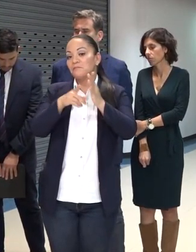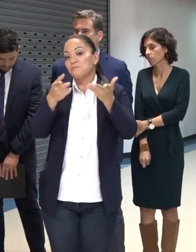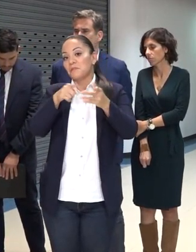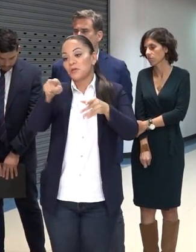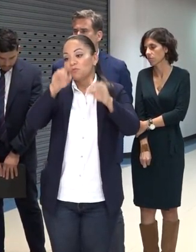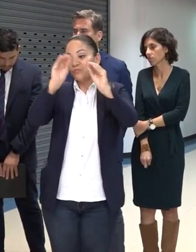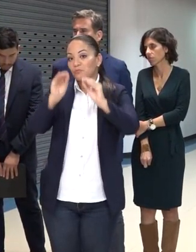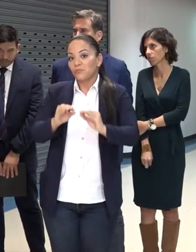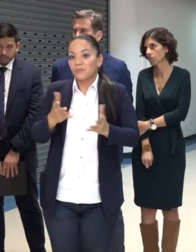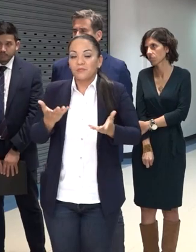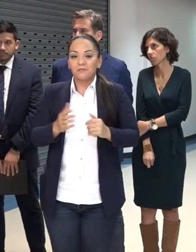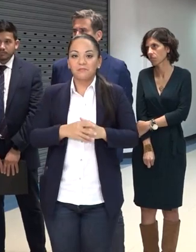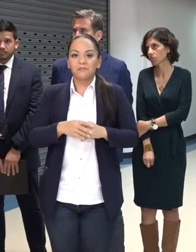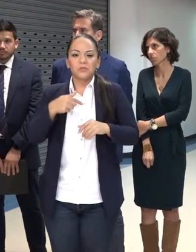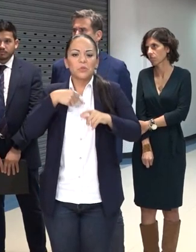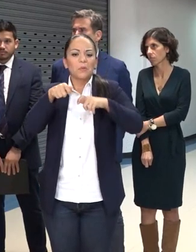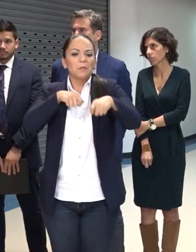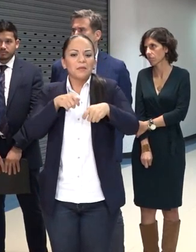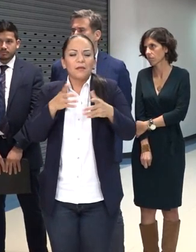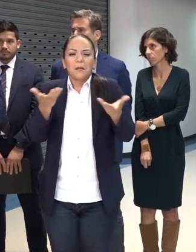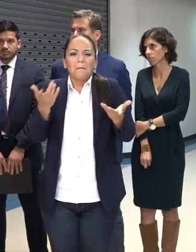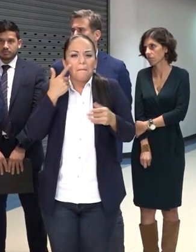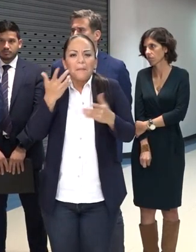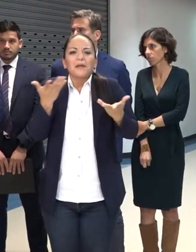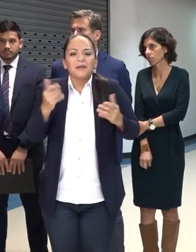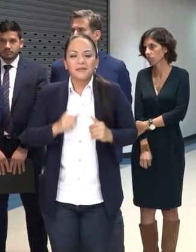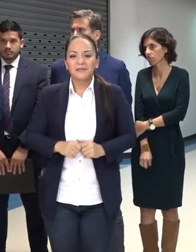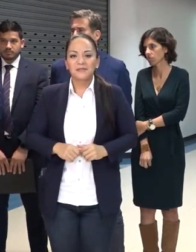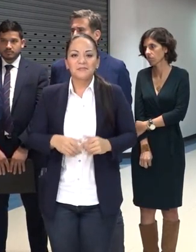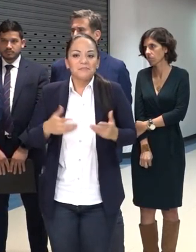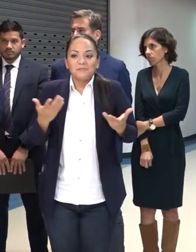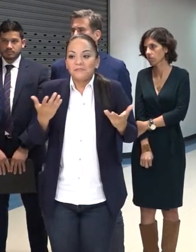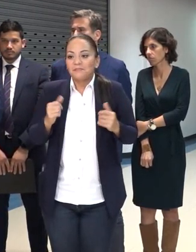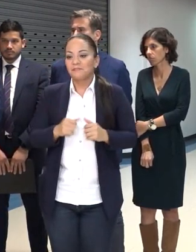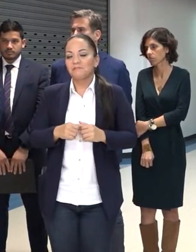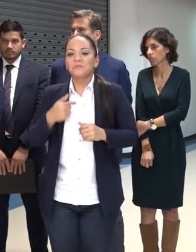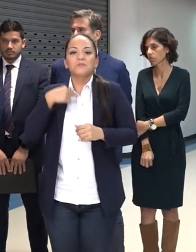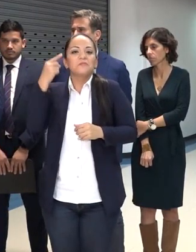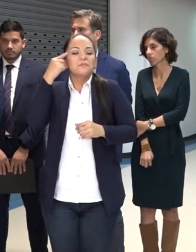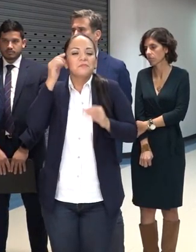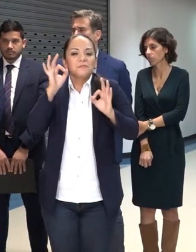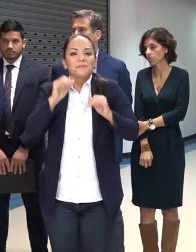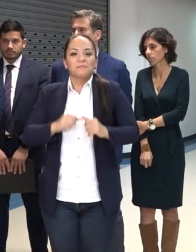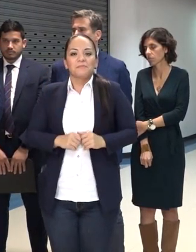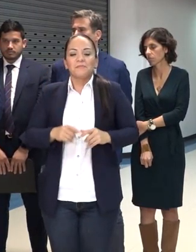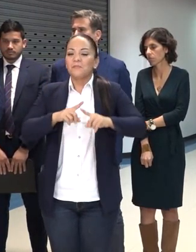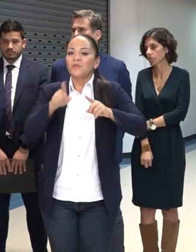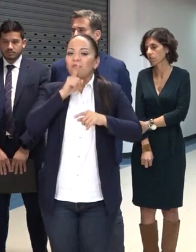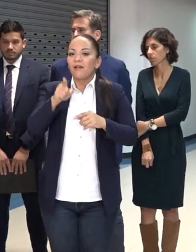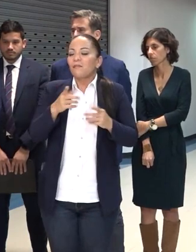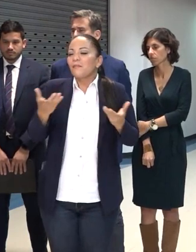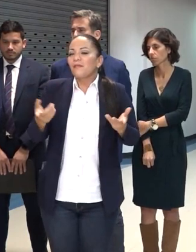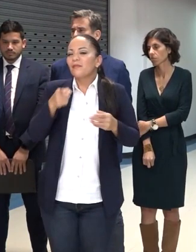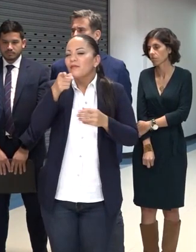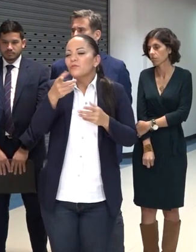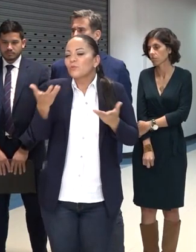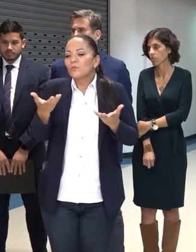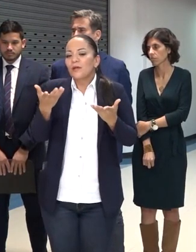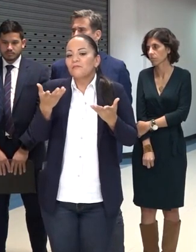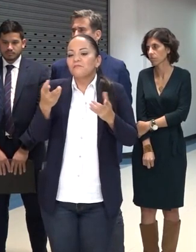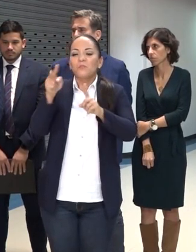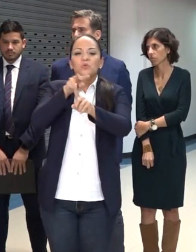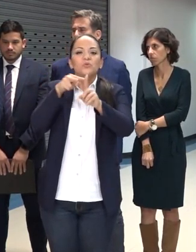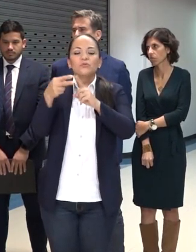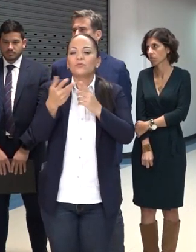formular, además ni siquiera la vetaría. ¿Para qué? No sé, tendría que pensar. Pero es de nuevo una